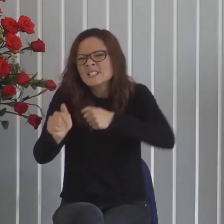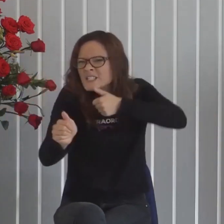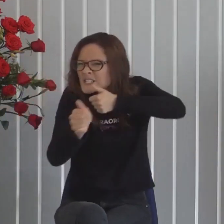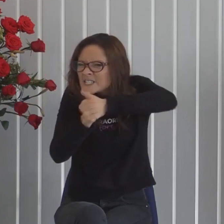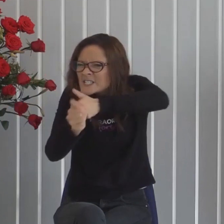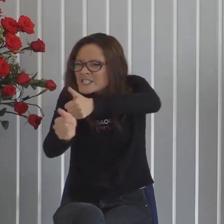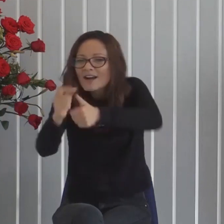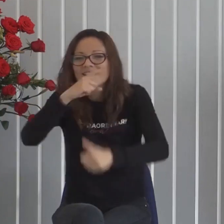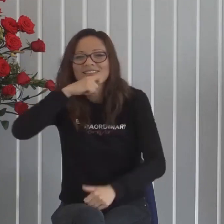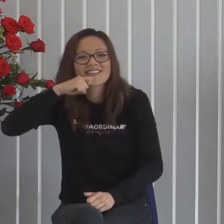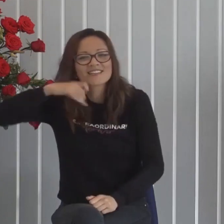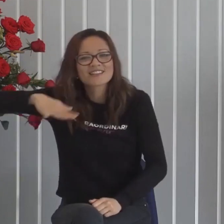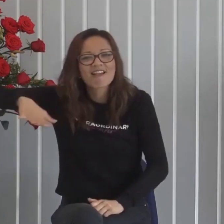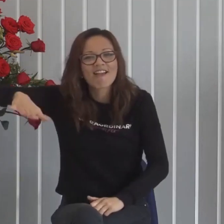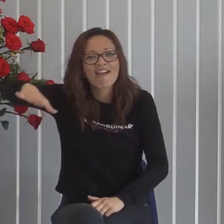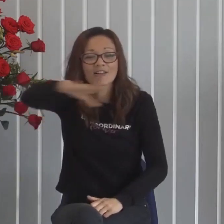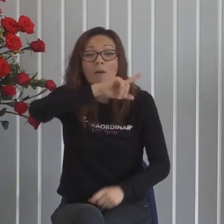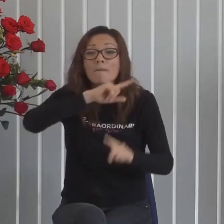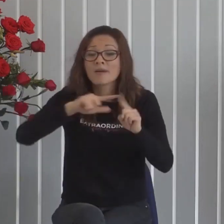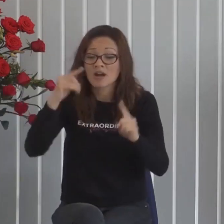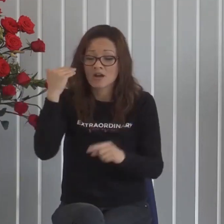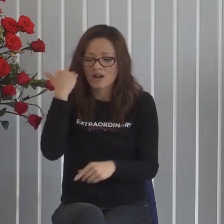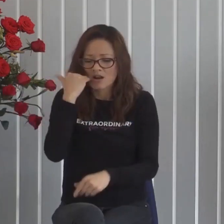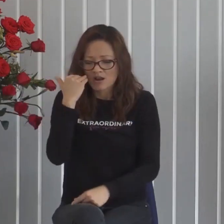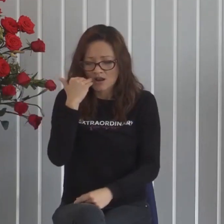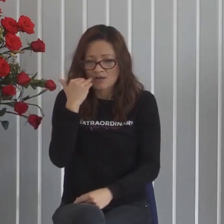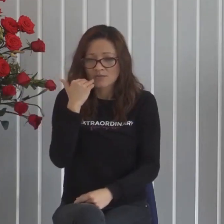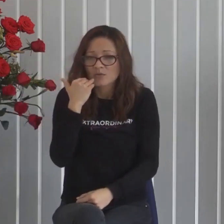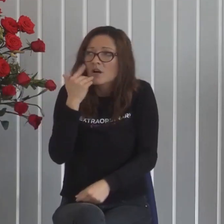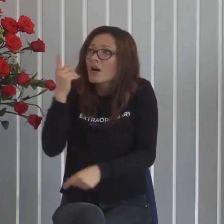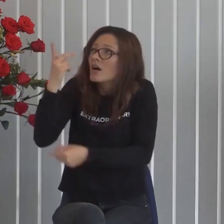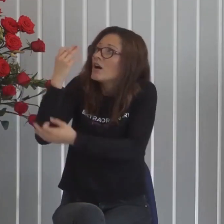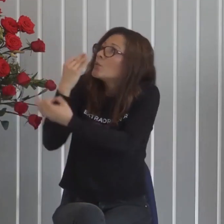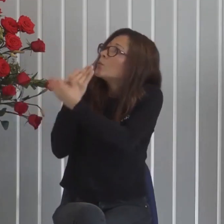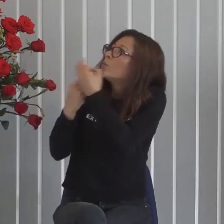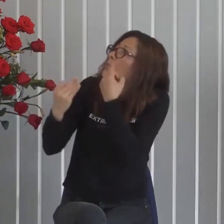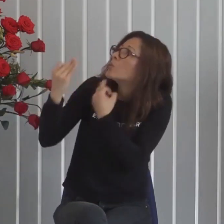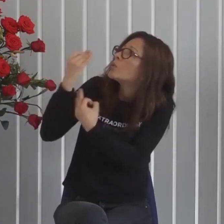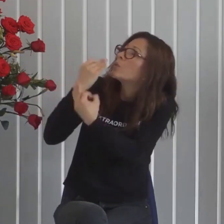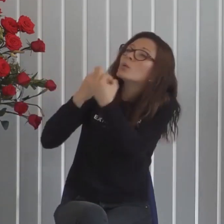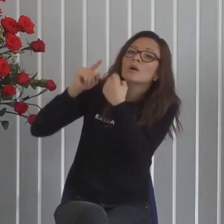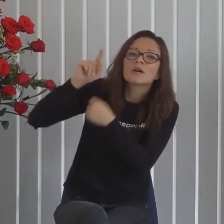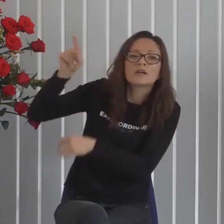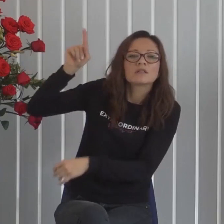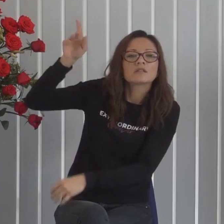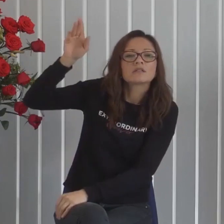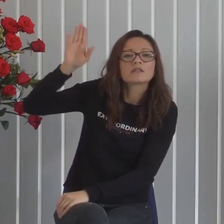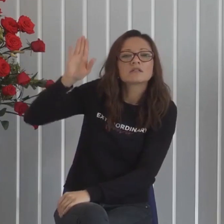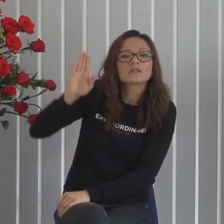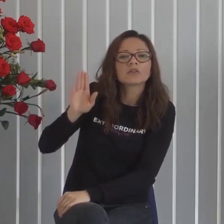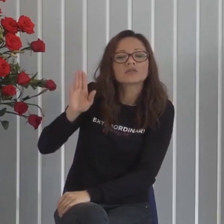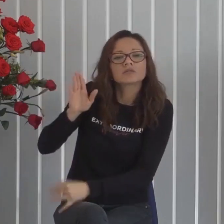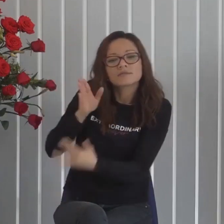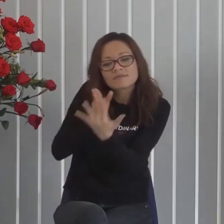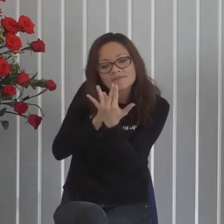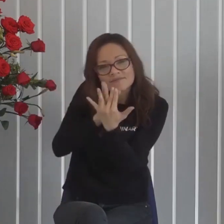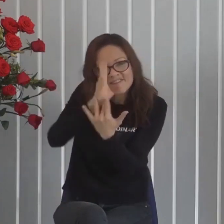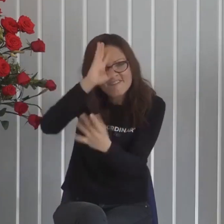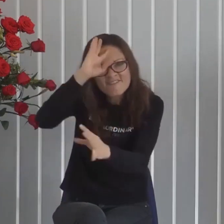desierto. Pero la mujer va a ser guardada por Dios. ¿Mediante